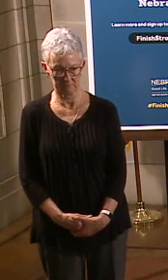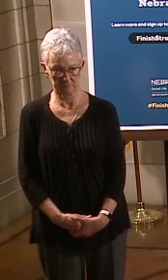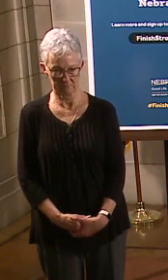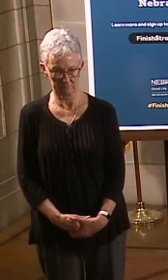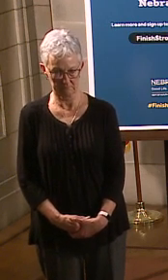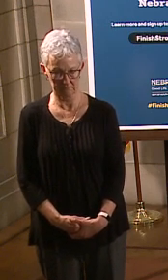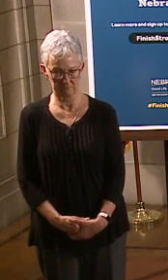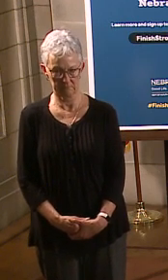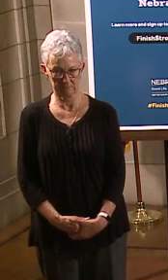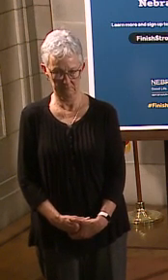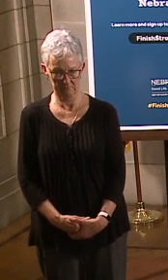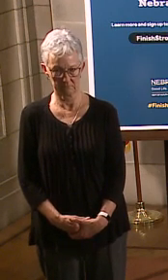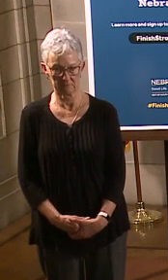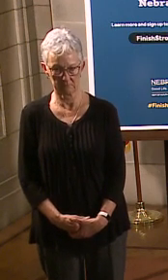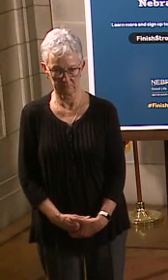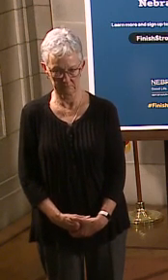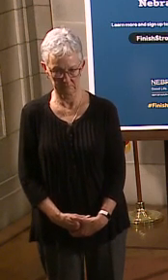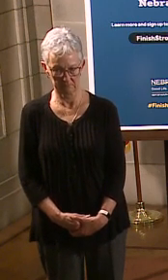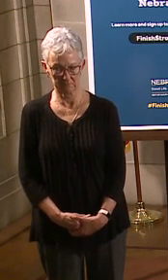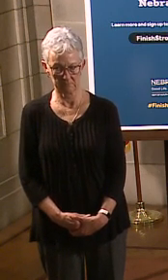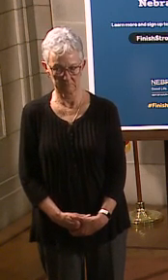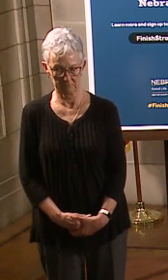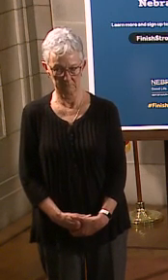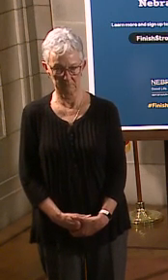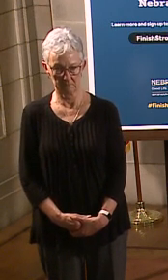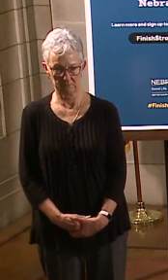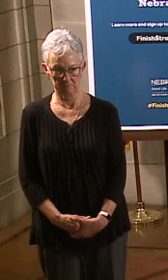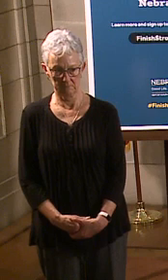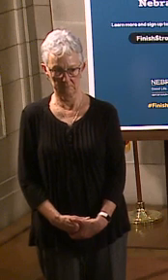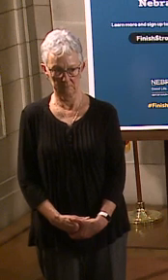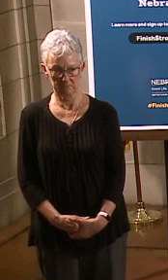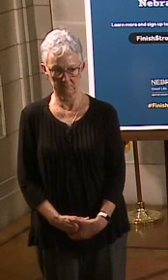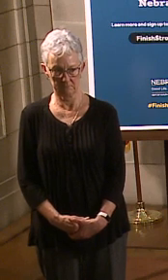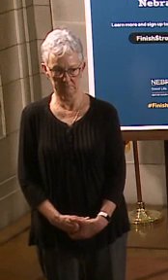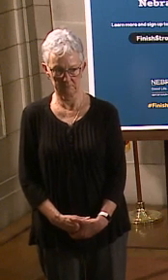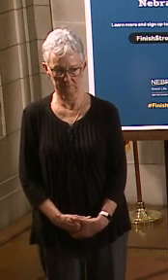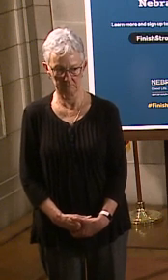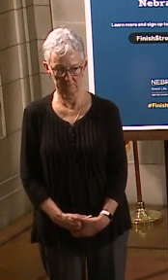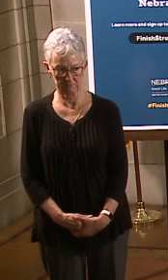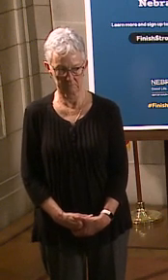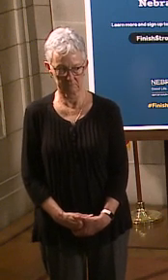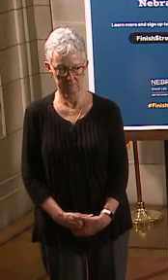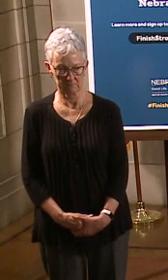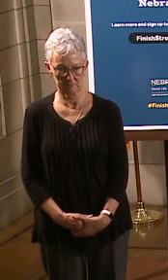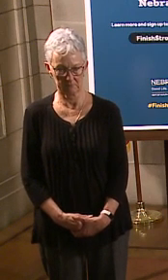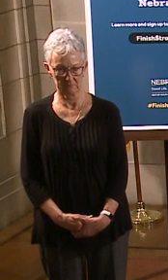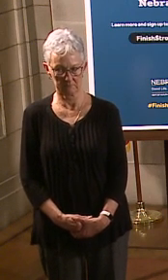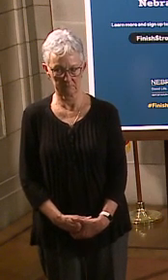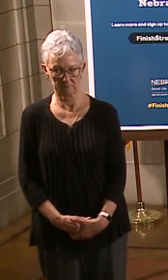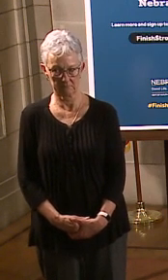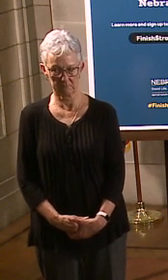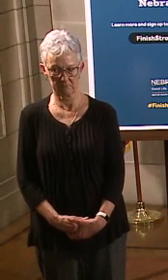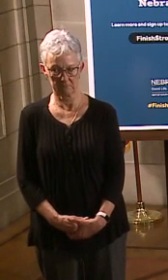Pfizer, 18 para Moderna y Johnson & Johnson. El sitio web para que se registren es el